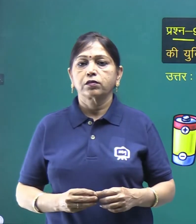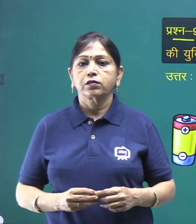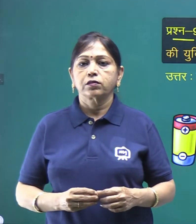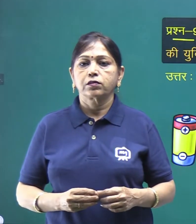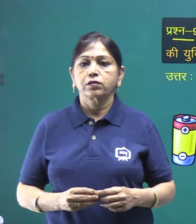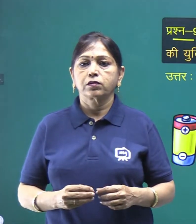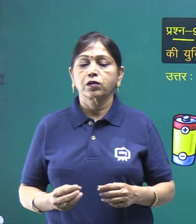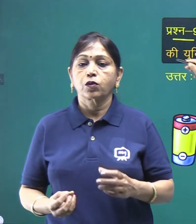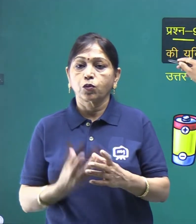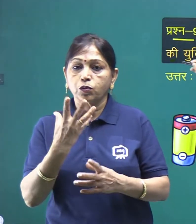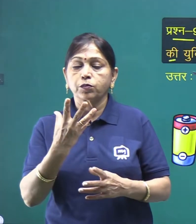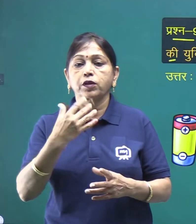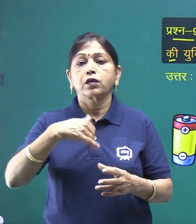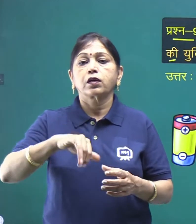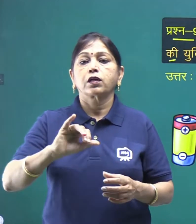उत्पन्न करने की